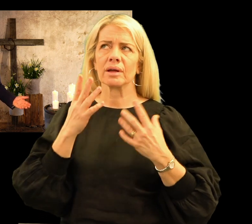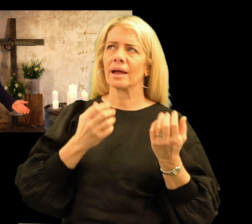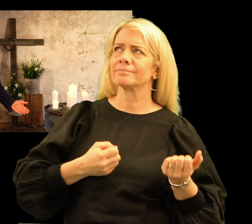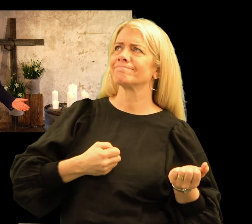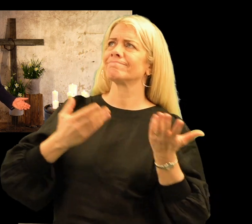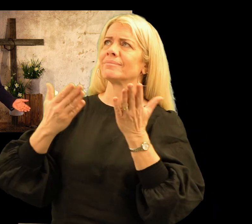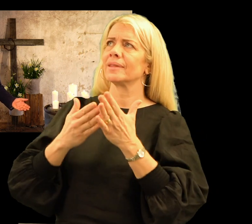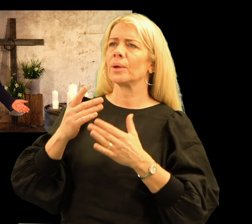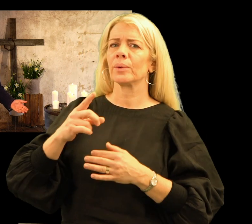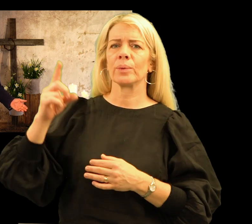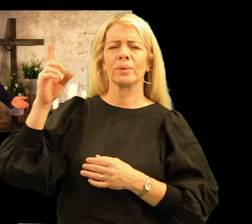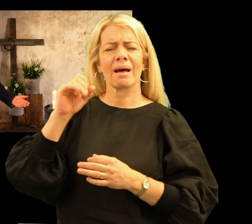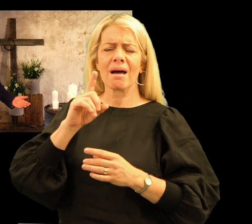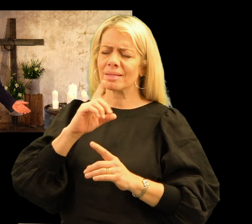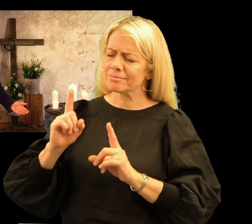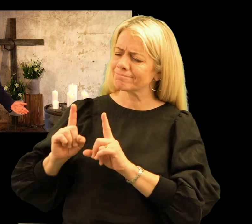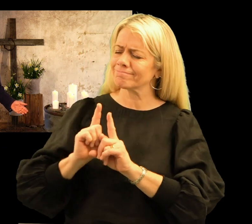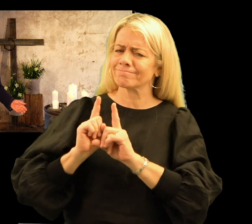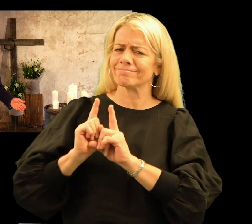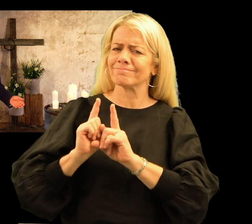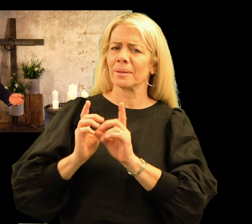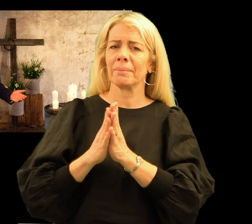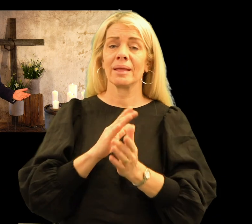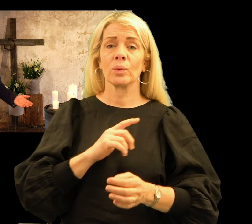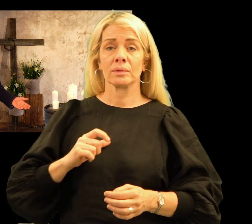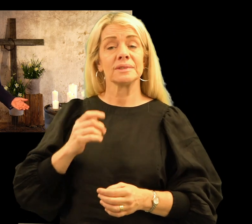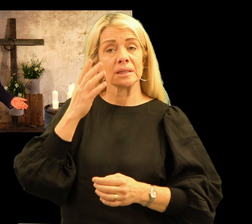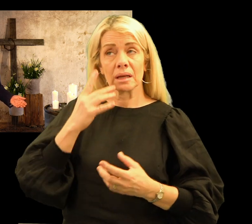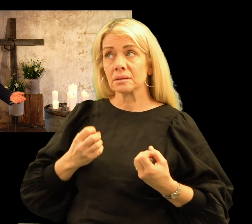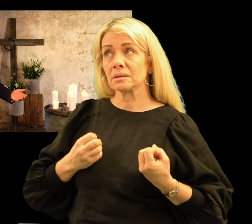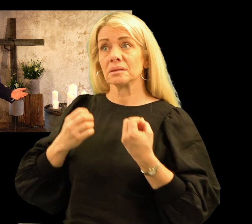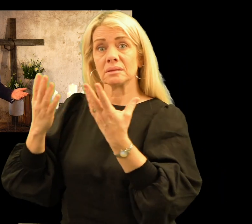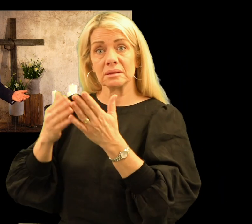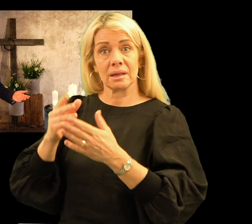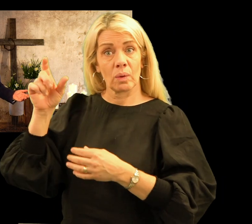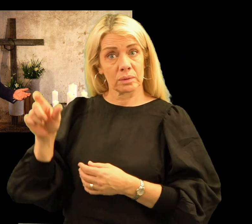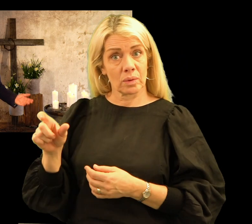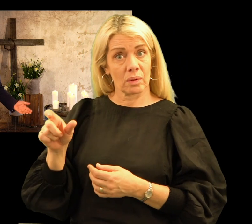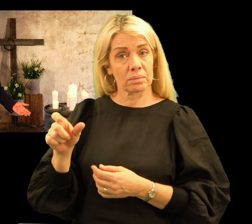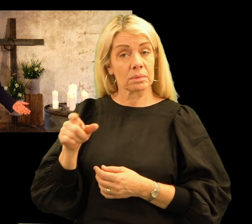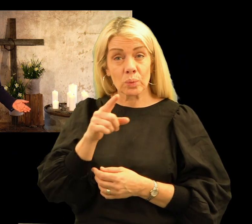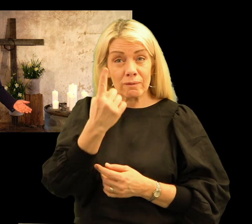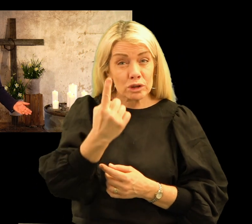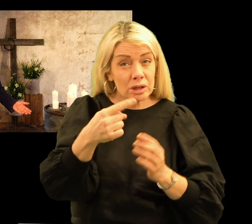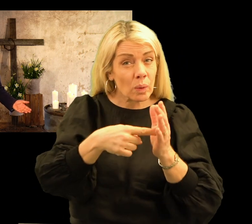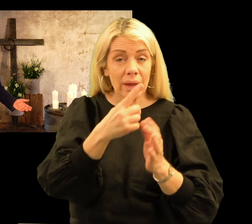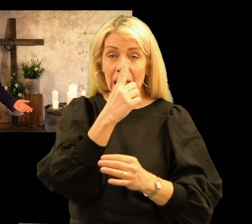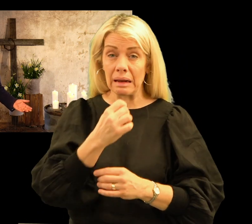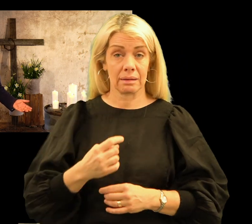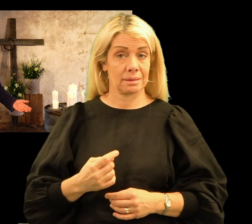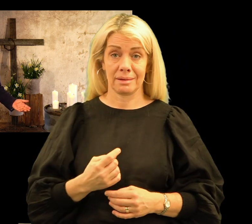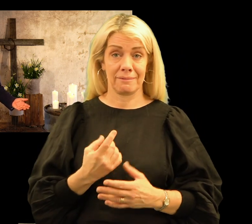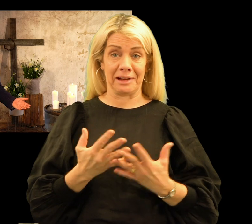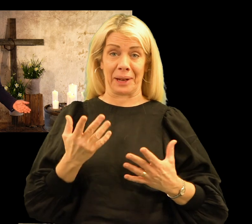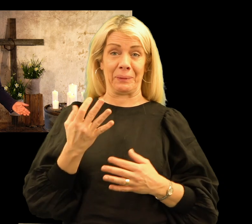Gud som troget går med oss och arbetar för oss. Om det är första gången eller för hundrade gången spelar inte stor